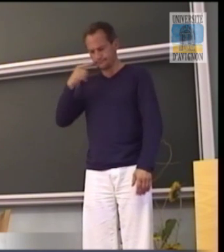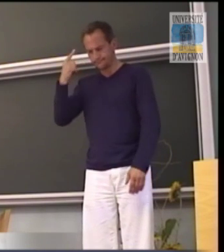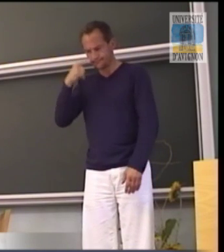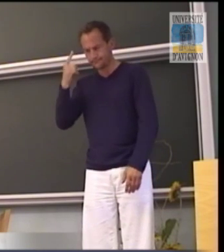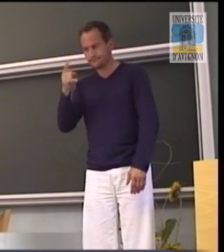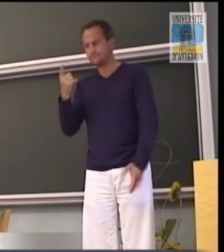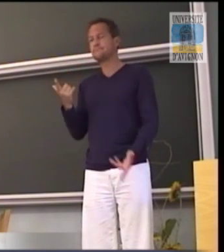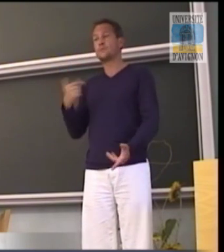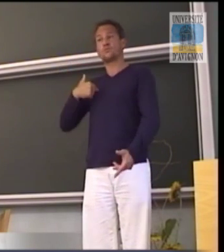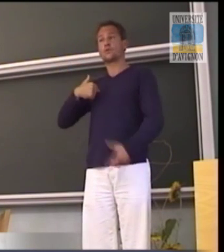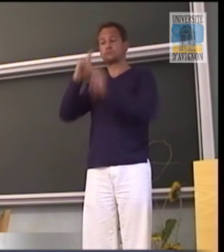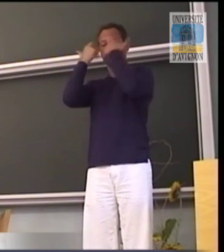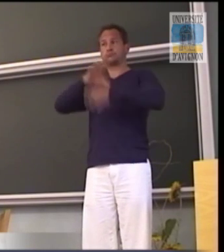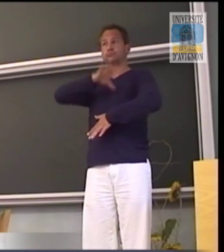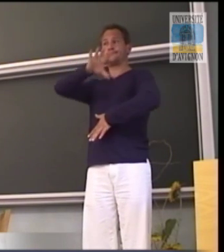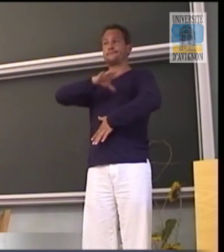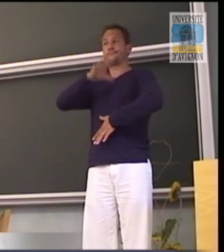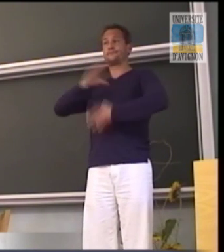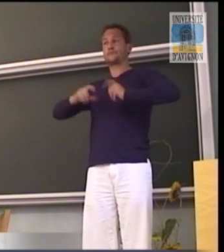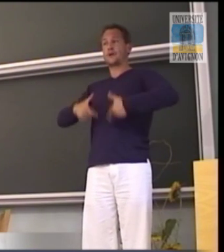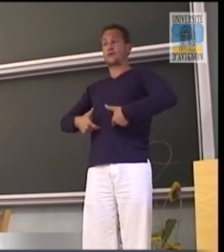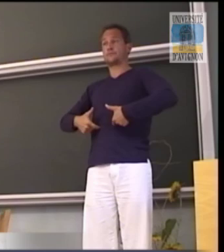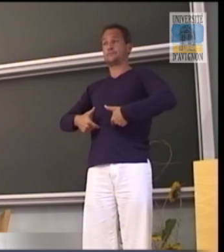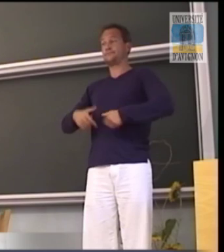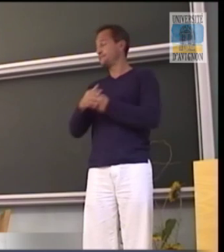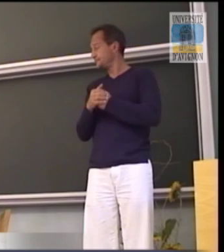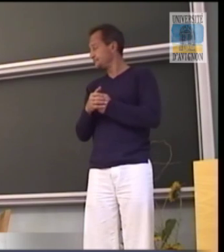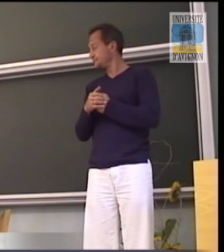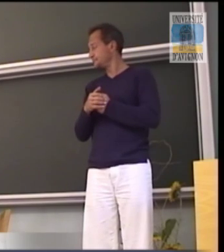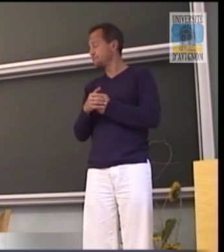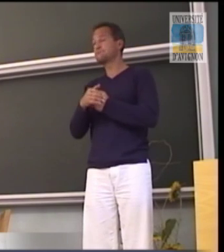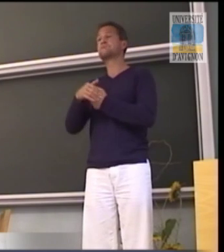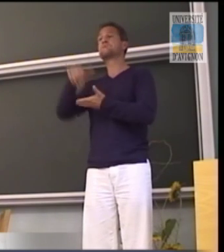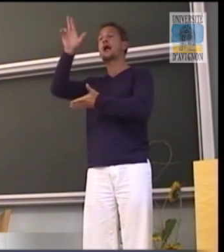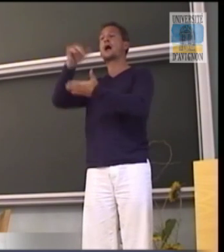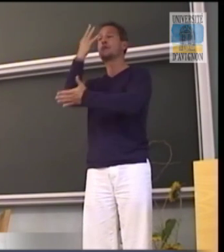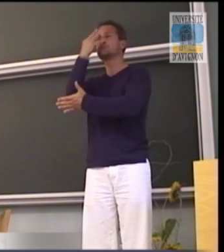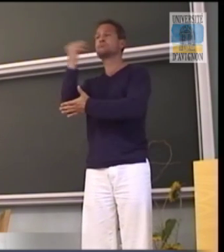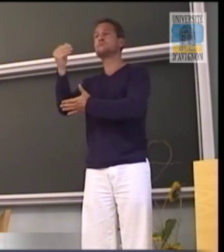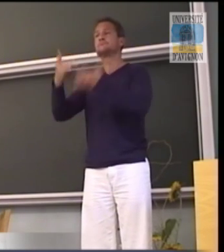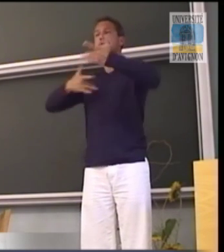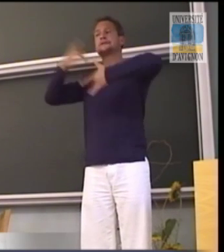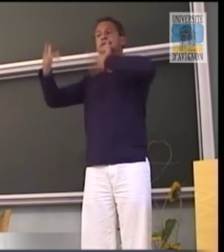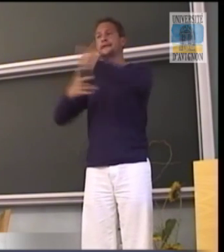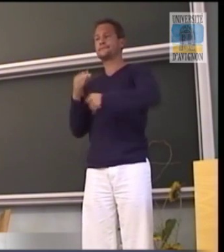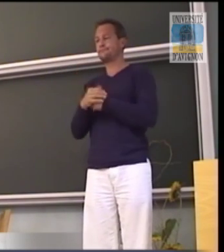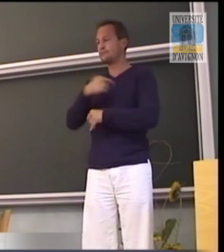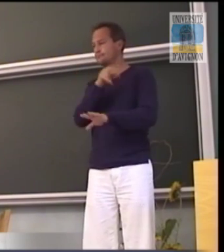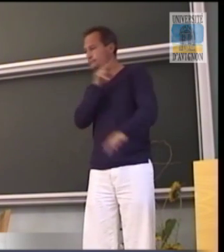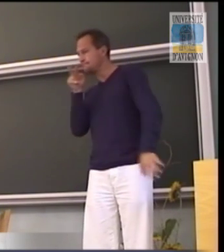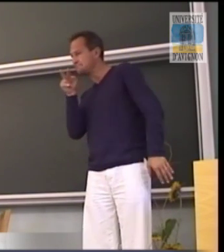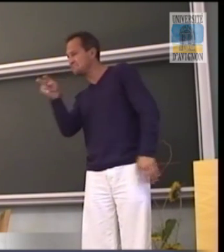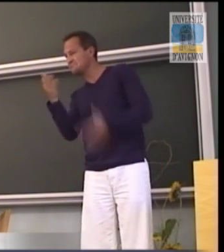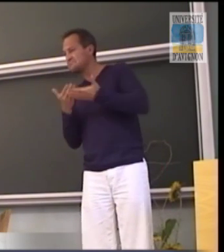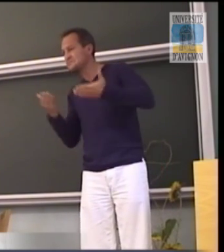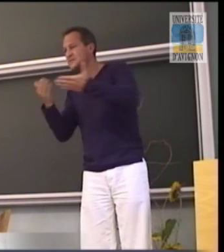ville de Paris, qu'il n'y avait pas d'élèves en formation à l'art dramatique dans les conservatoires de la ville de Paris en situation de handicap. Et